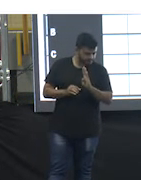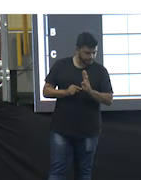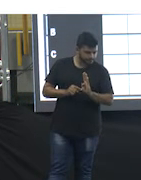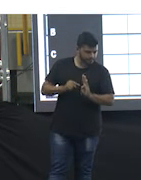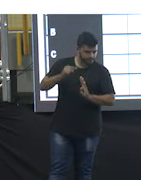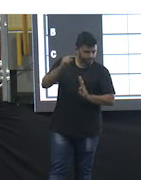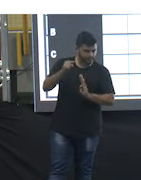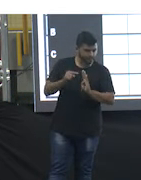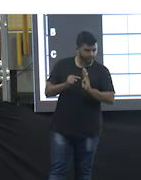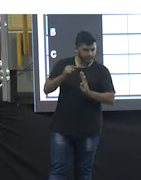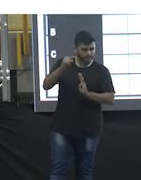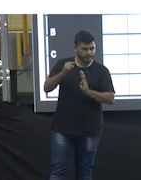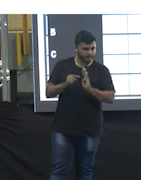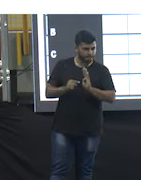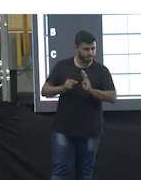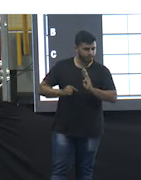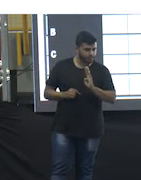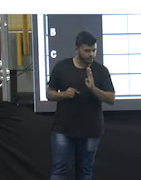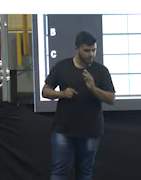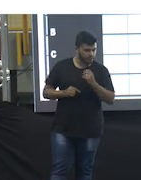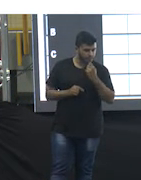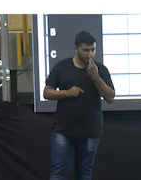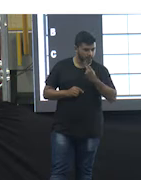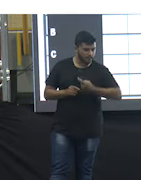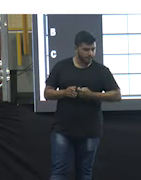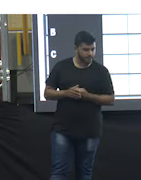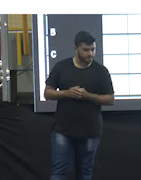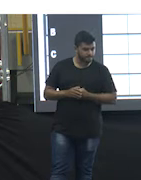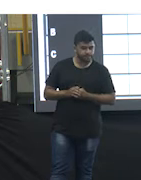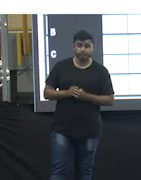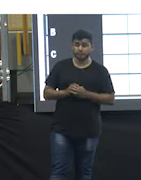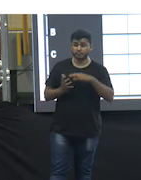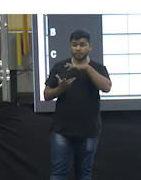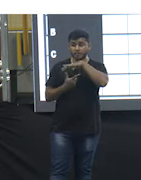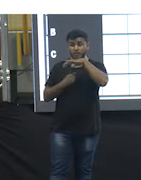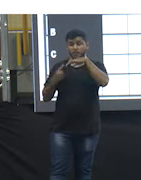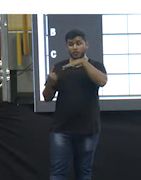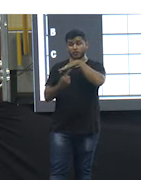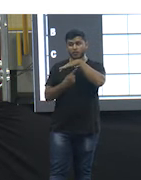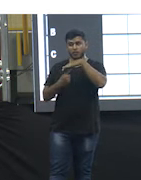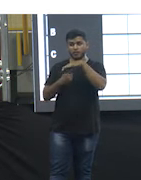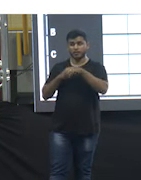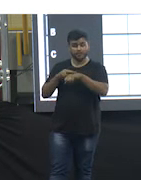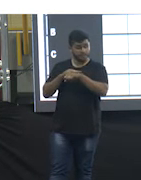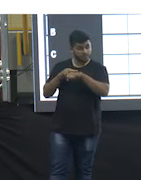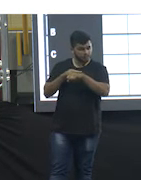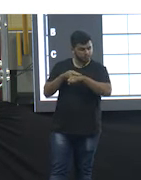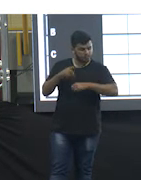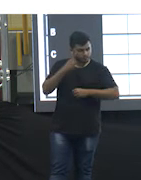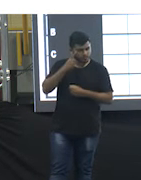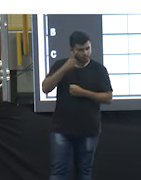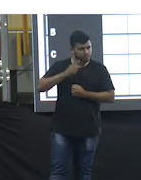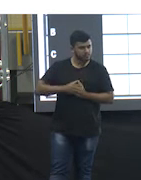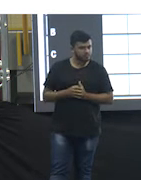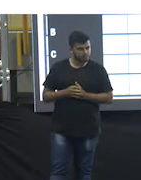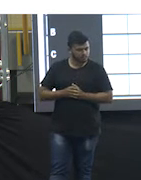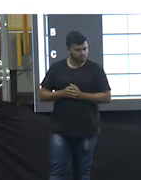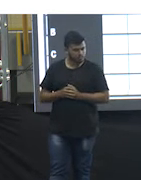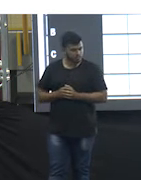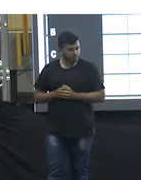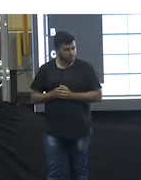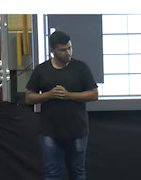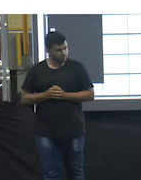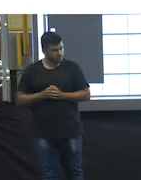só Greenwich, tá? Desculpem, só Equador, linhazinha verde, só em relação ao Equador. Olha qual